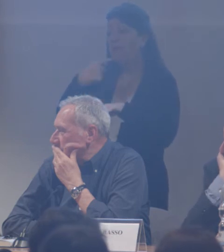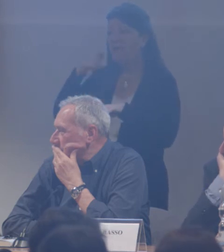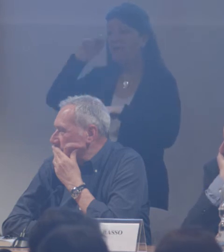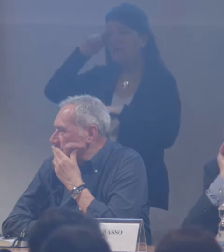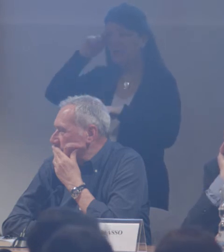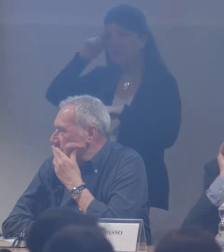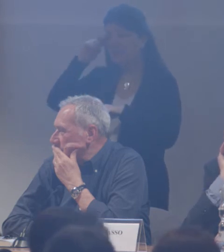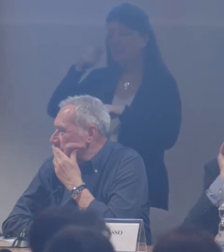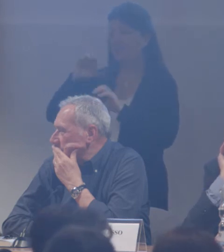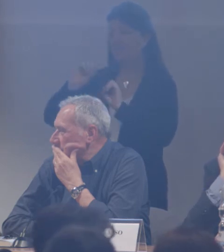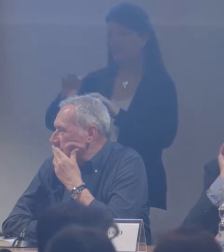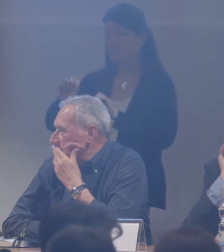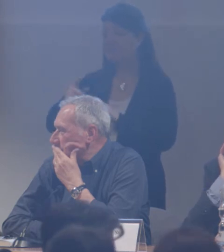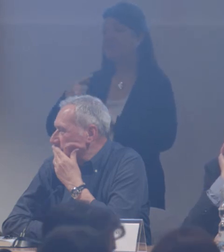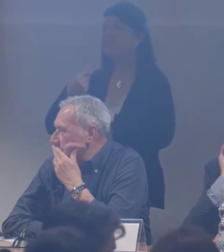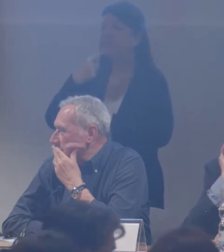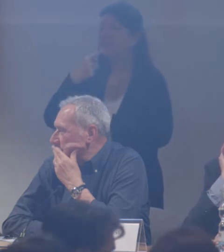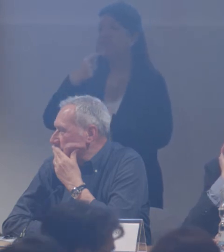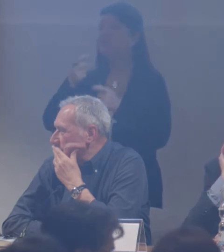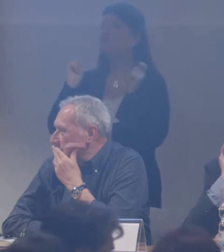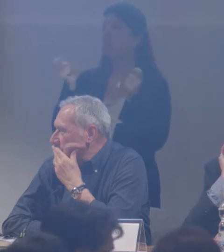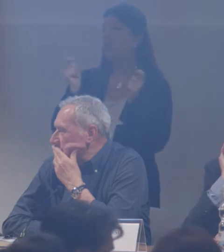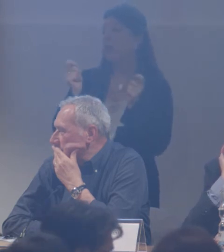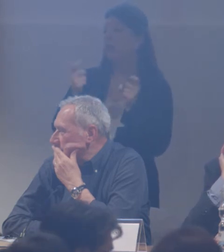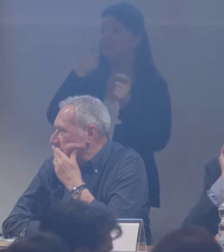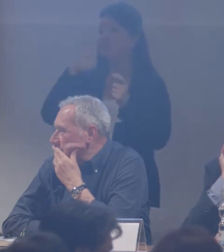parliamo di magistrati, parliamo di giornalisti,